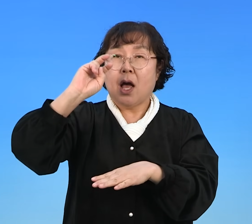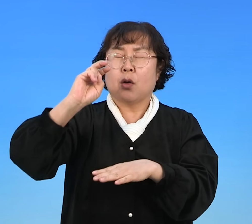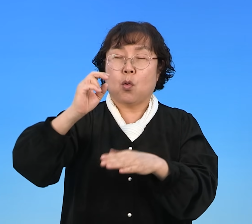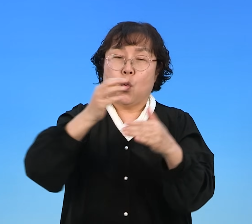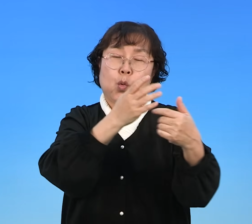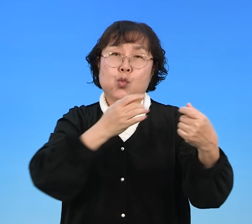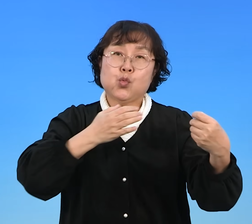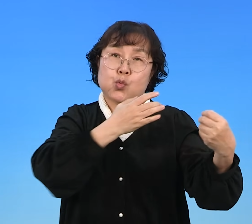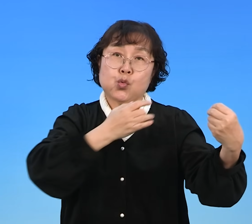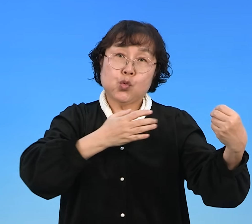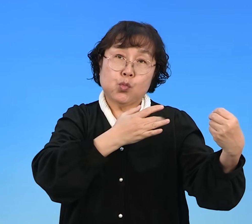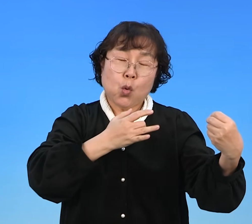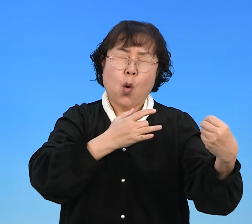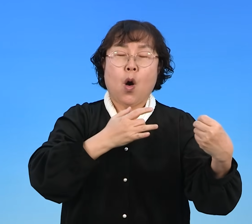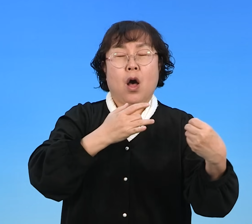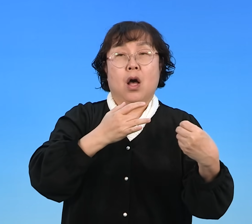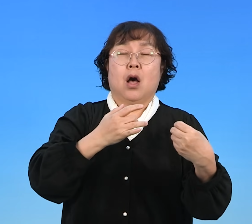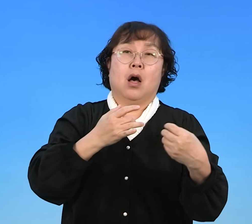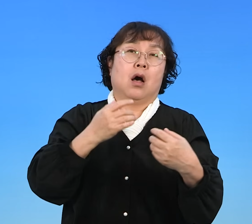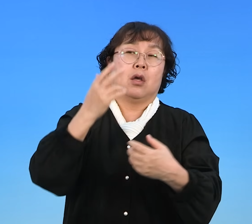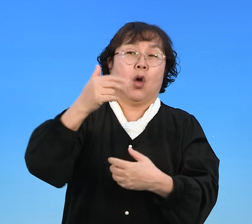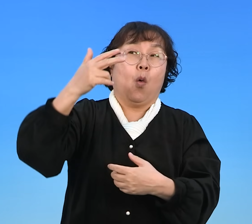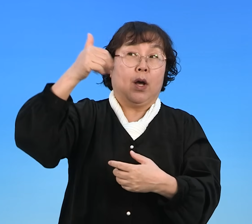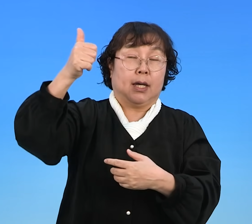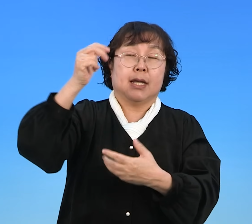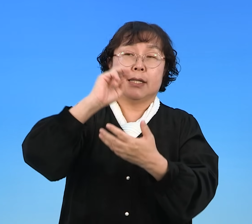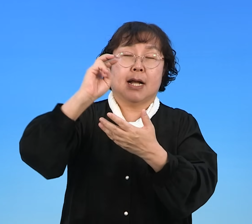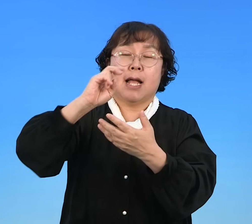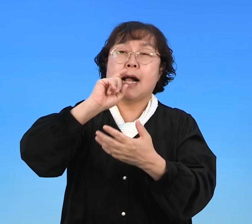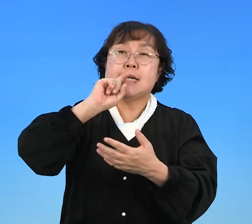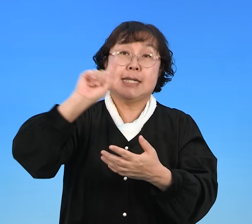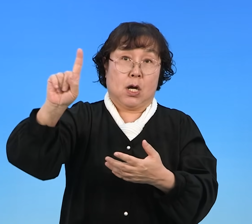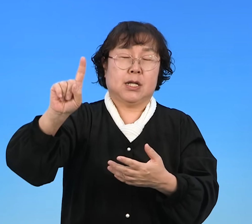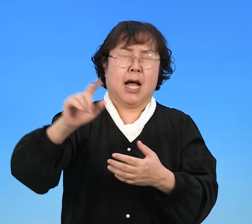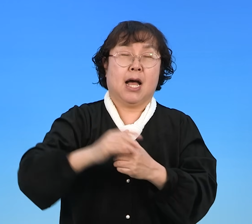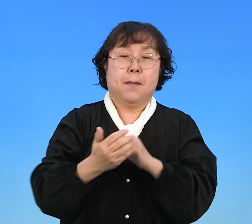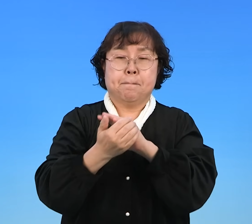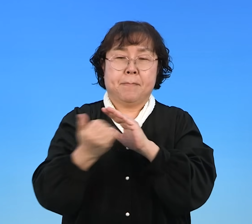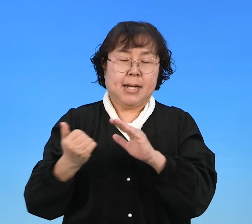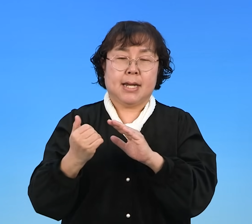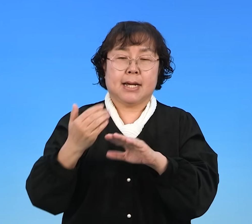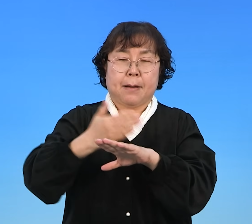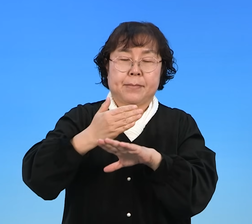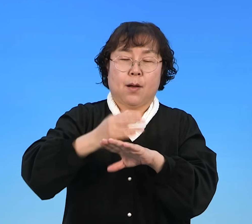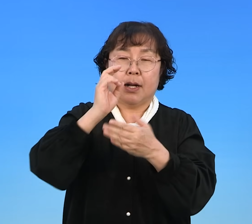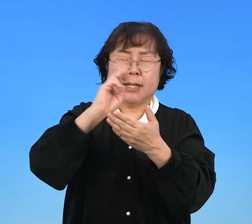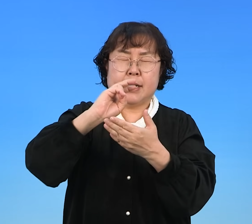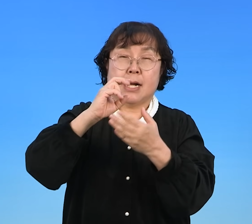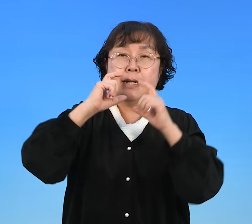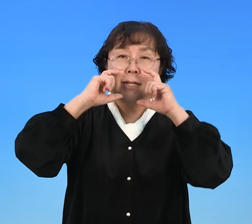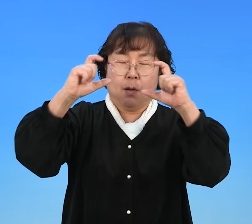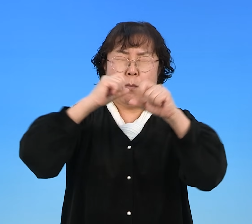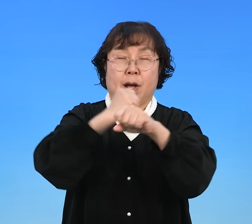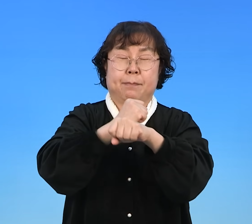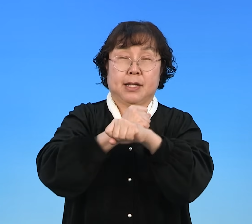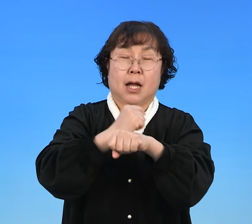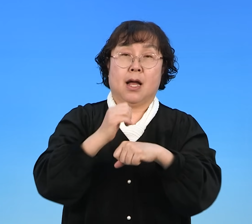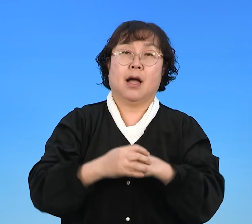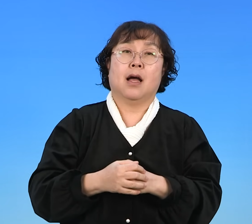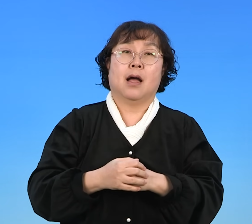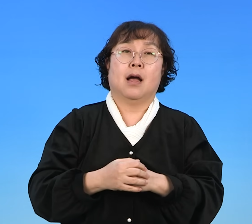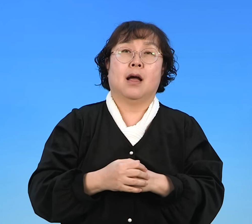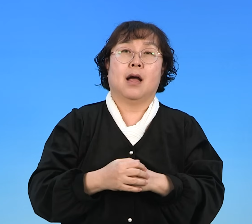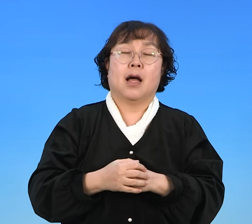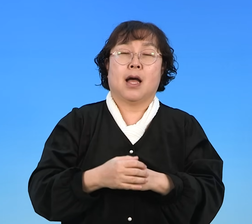하나님께 찬양할지어다. 여기도 보니까 미리 이제 7절에서 감사와 찬양을 선포하고, 그리고 그 다음에 8절과 9절을